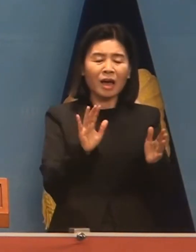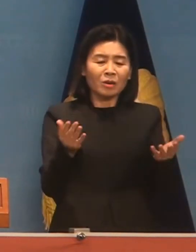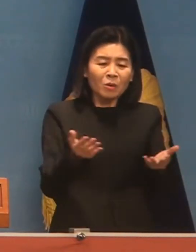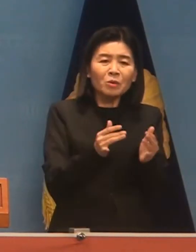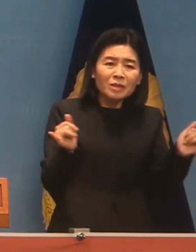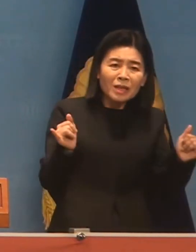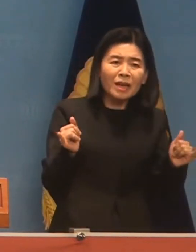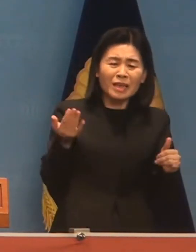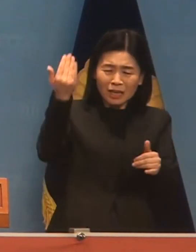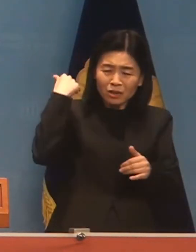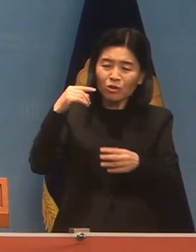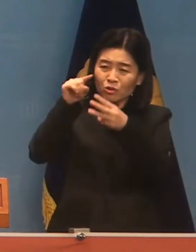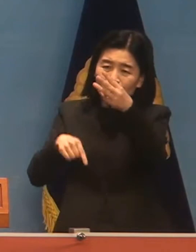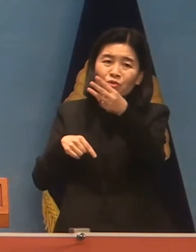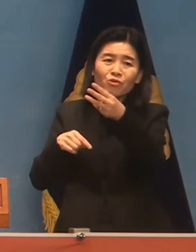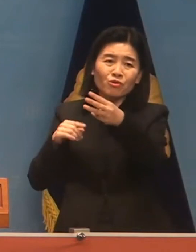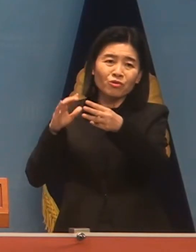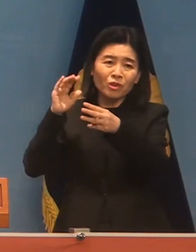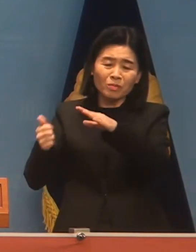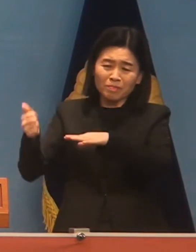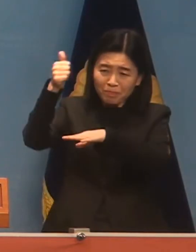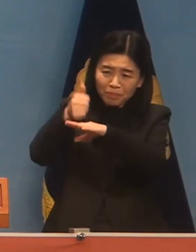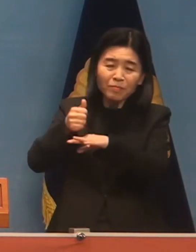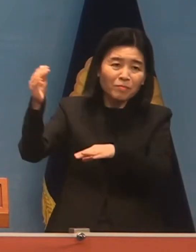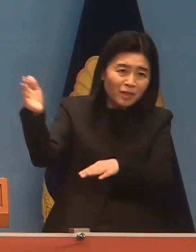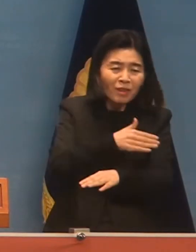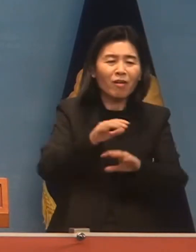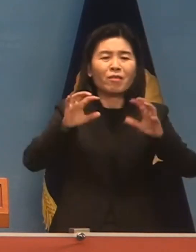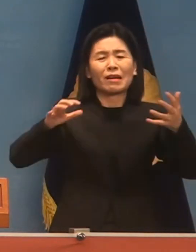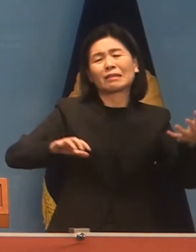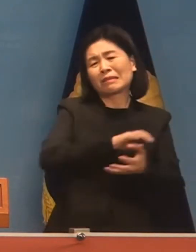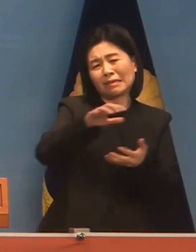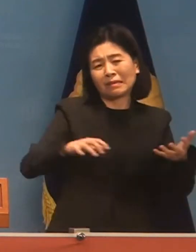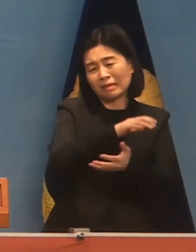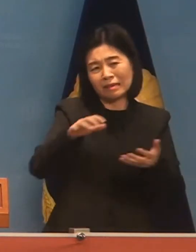정권이 들어서면서 벌써 내란 상황이었습니다.